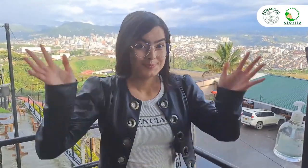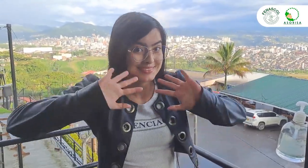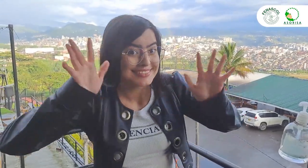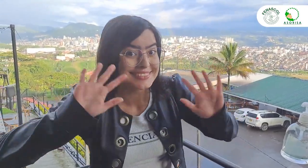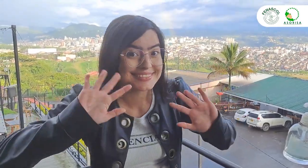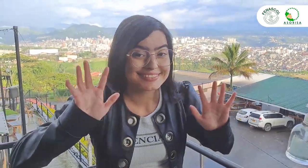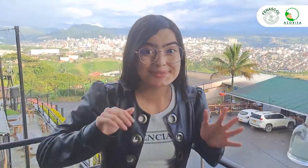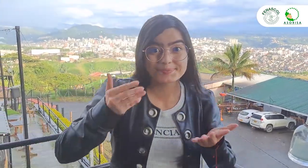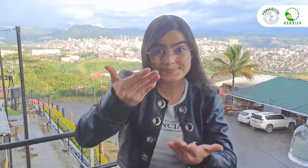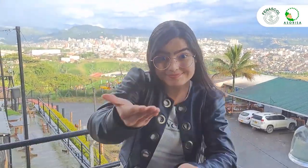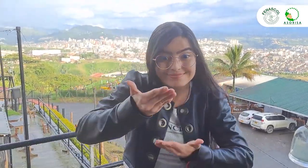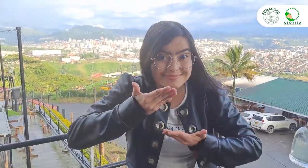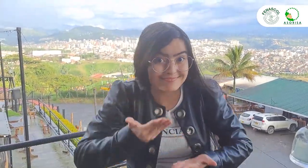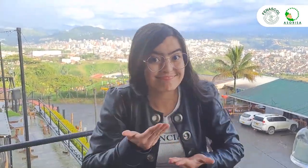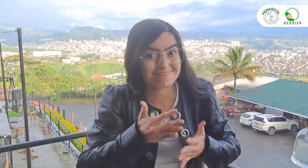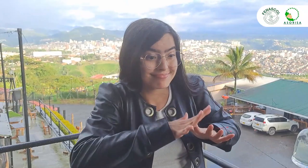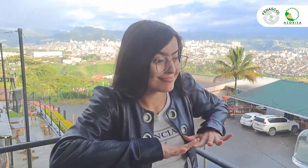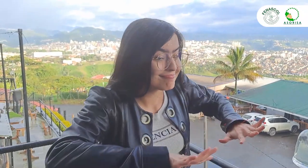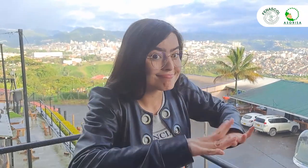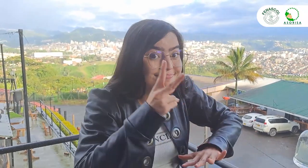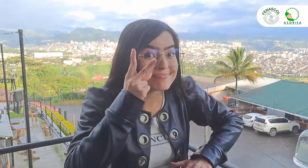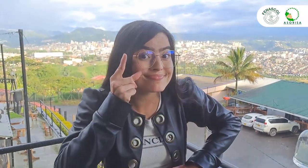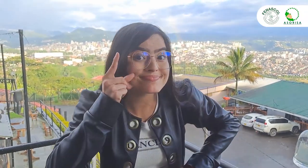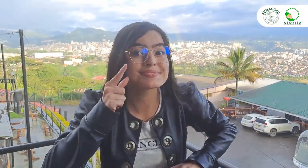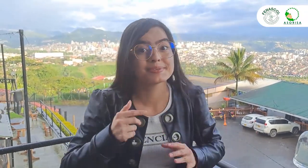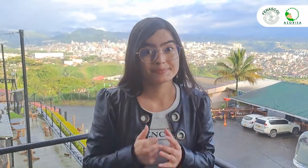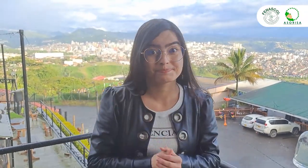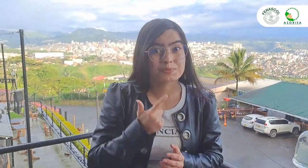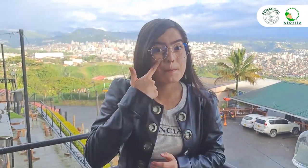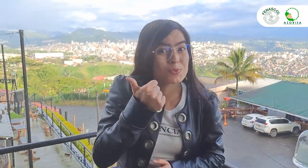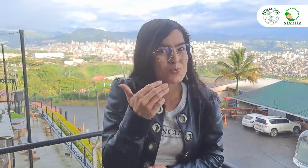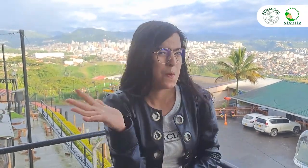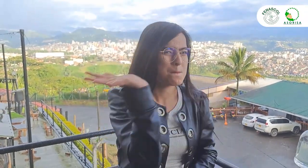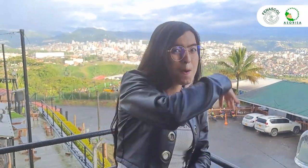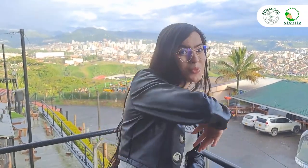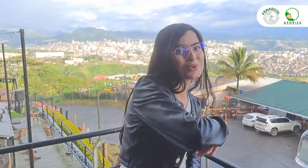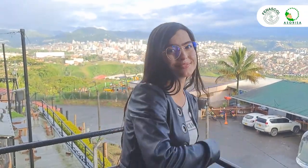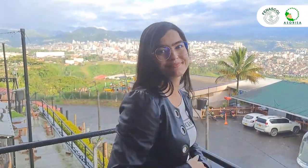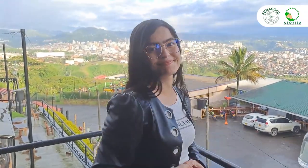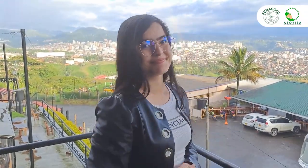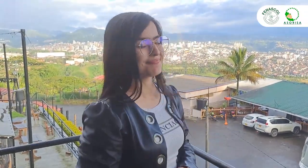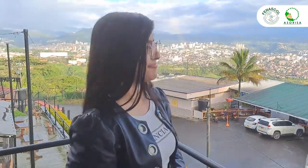Hola, sean bienvenidos a Pereira. Es una ciudad muy chévere. ¡Acompáñenme!